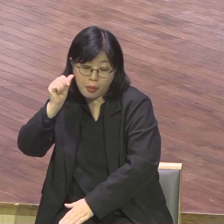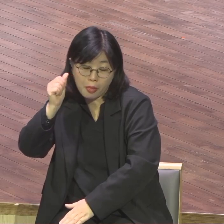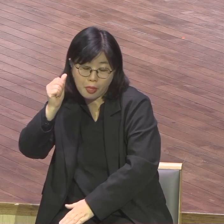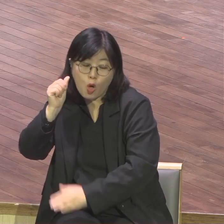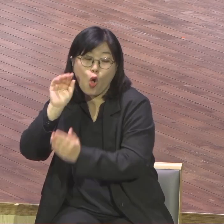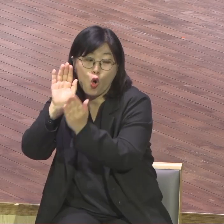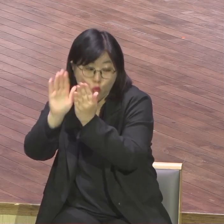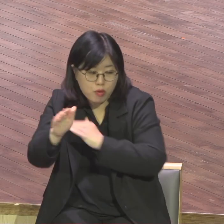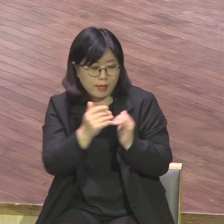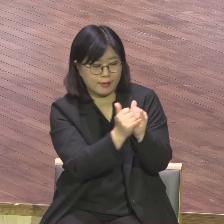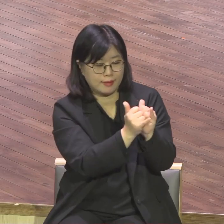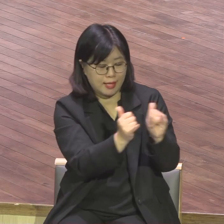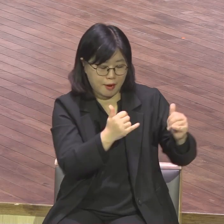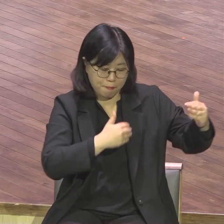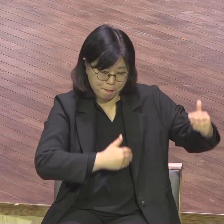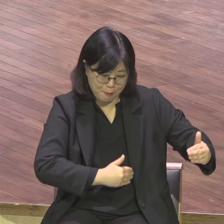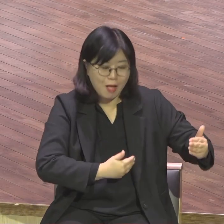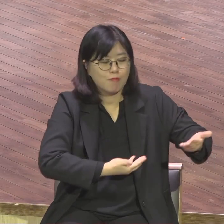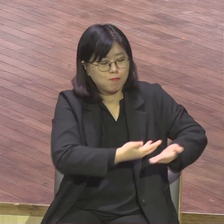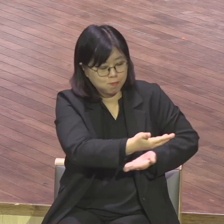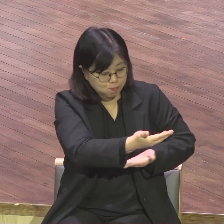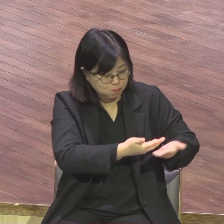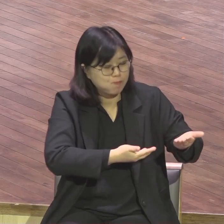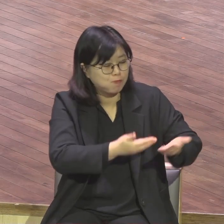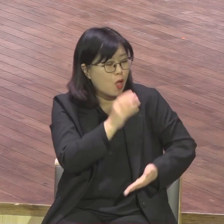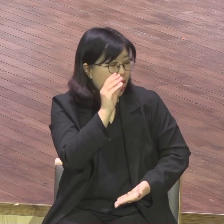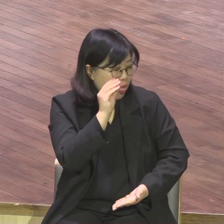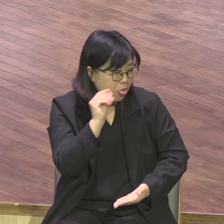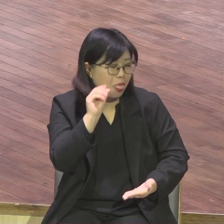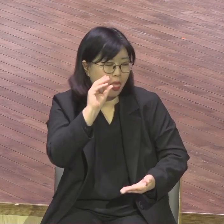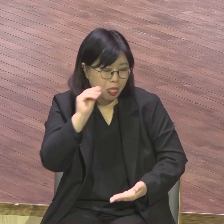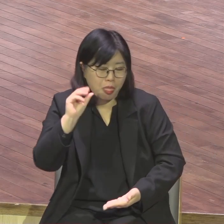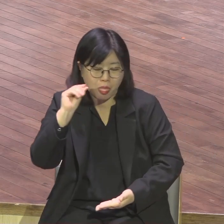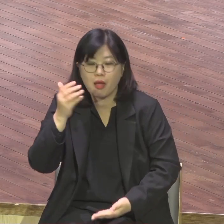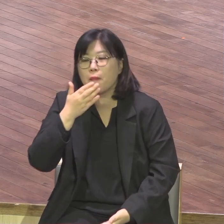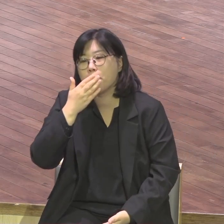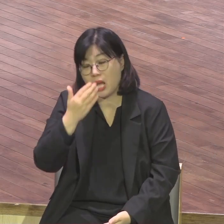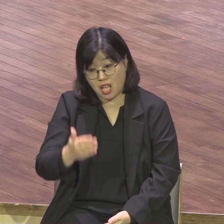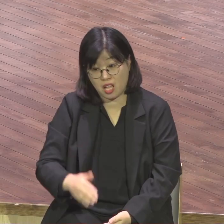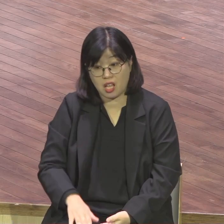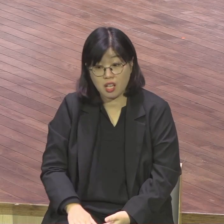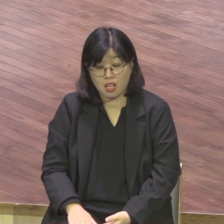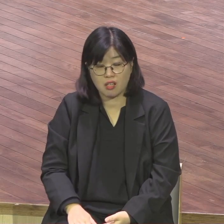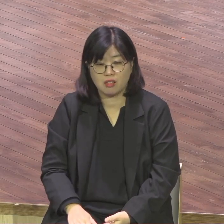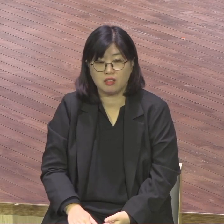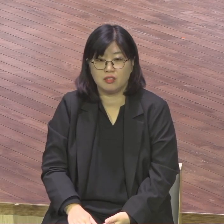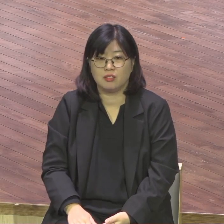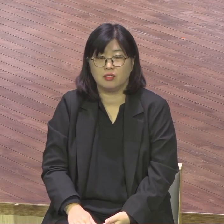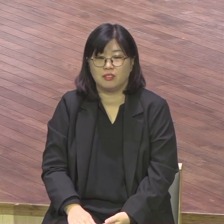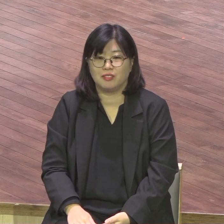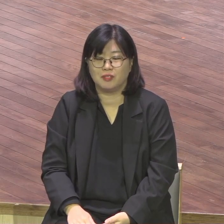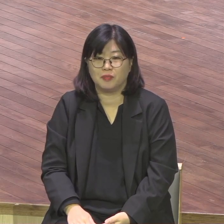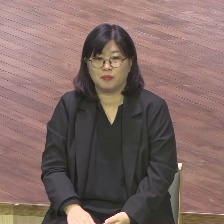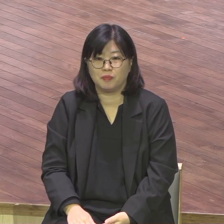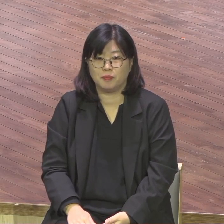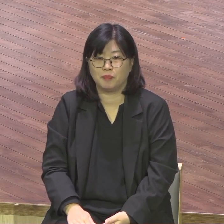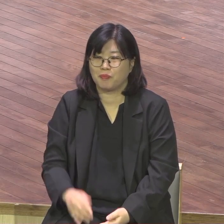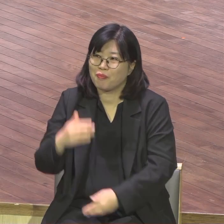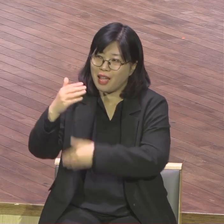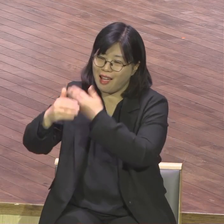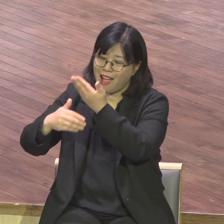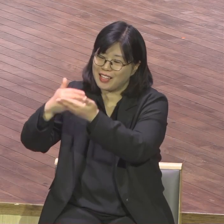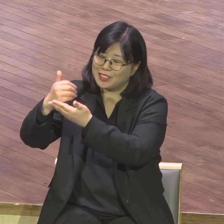된다. 모든 사람 인정받는 사람 얼마나 행복해요. 모든 사람이 칭찬하고 모든 사람이